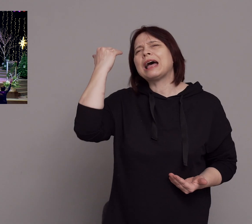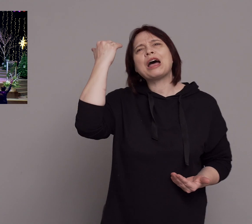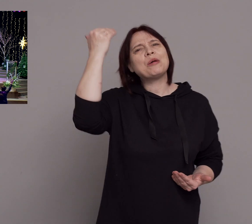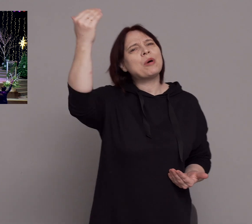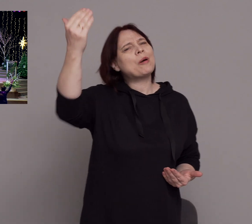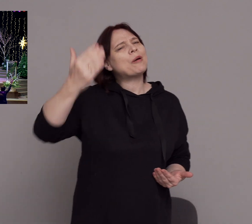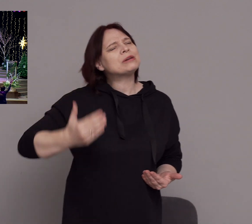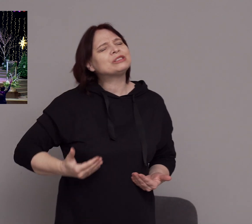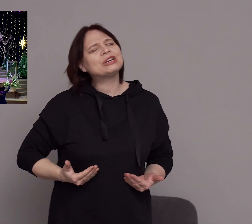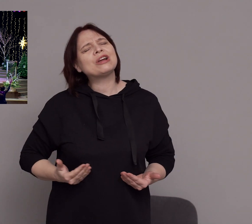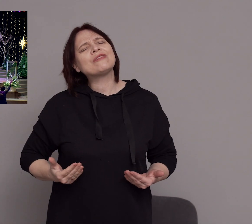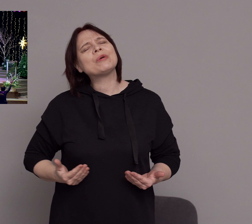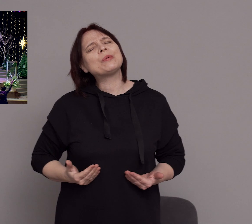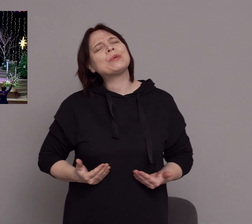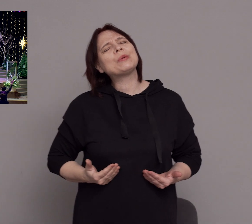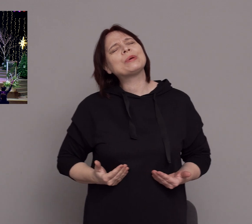тобой живу.